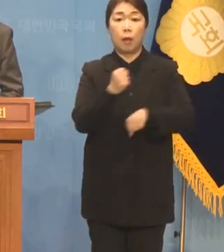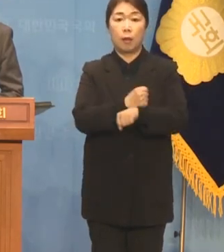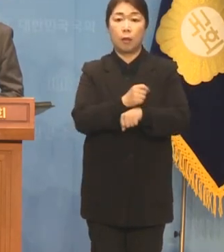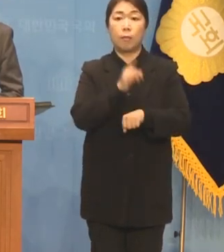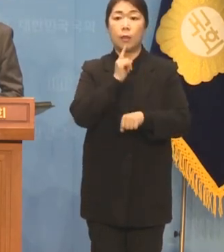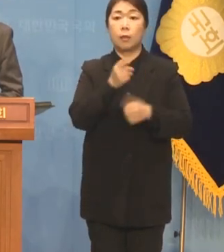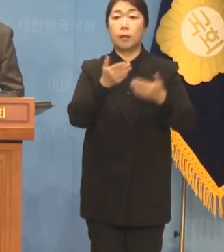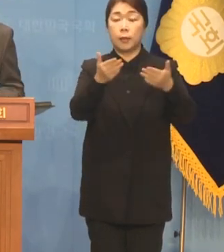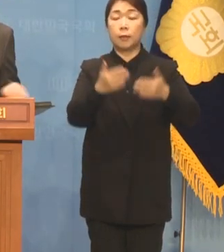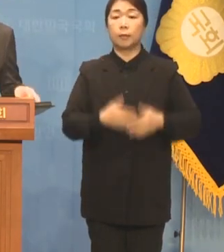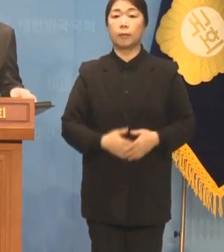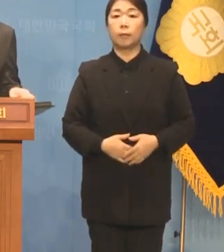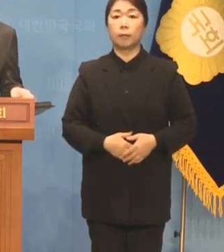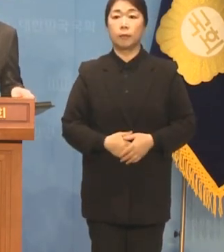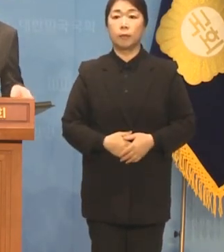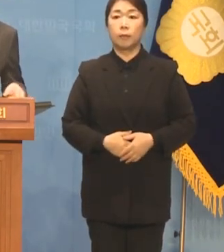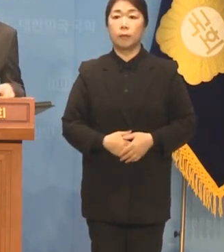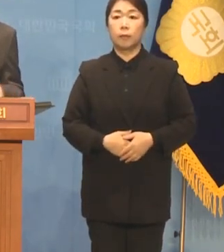대응하겠다라는 말씀 드립니다.